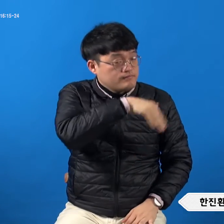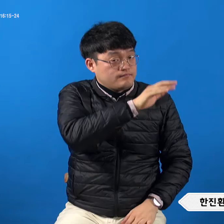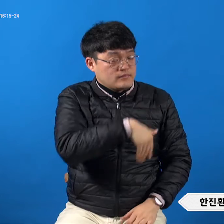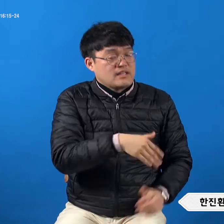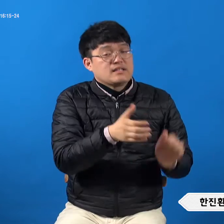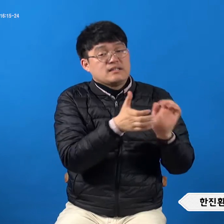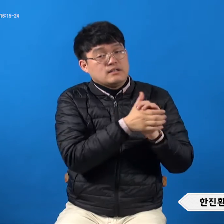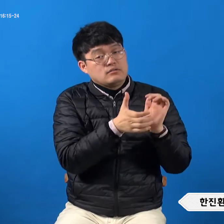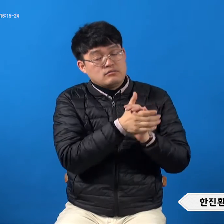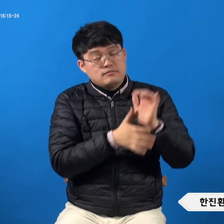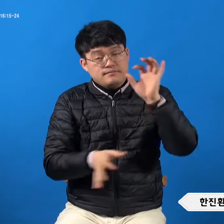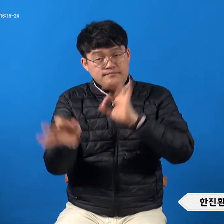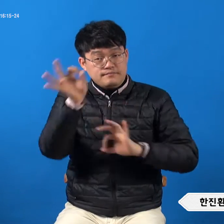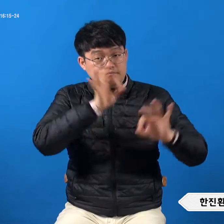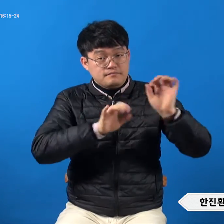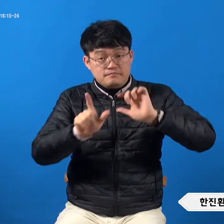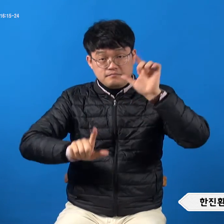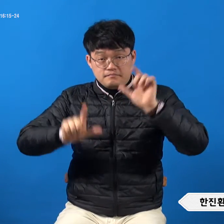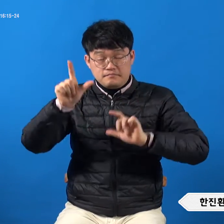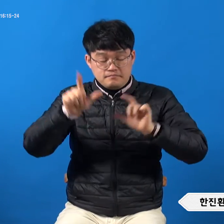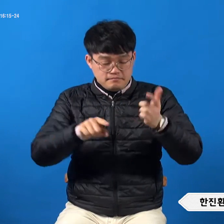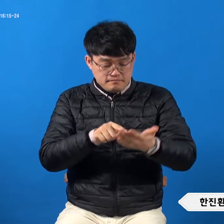간절하게 친구를 찾고 있습니다.